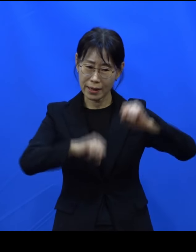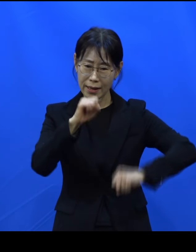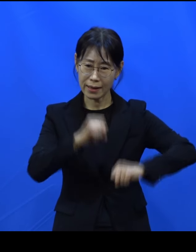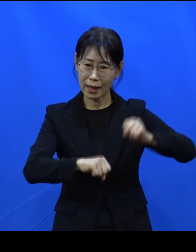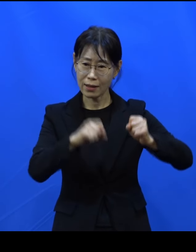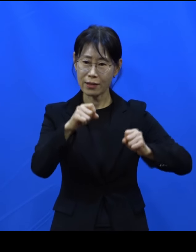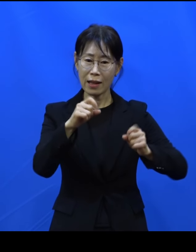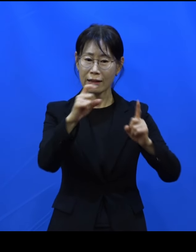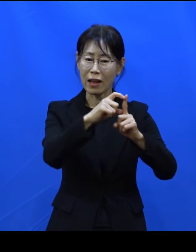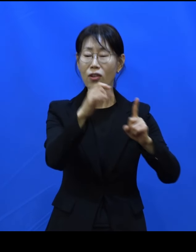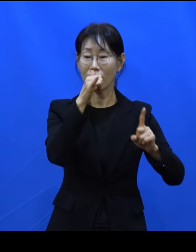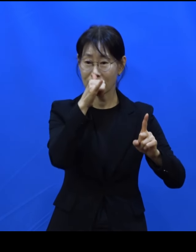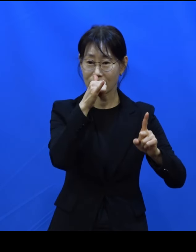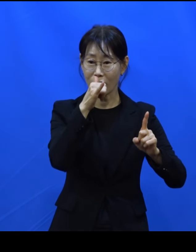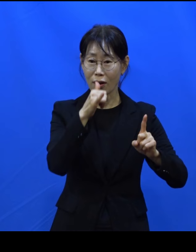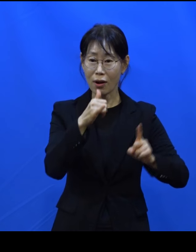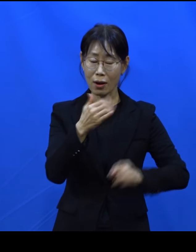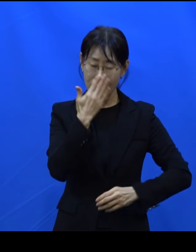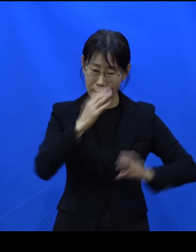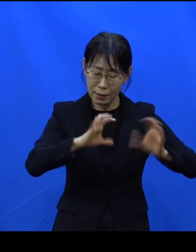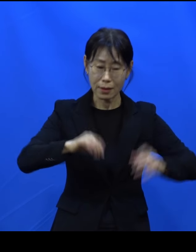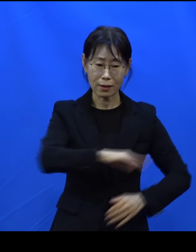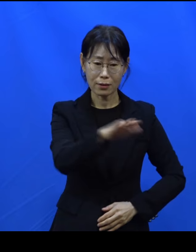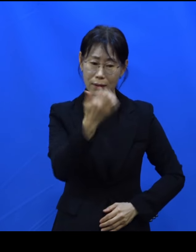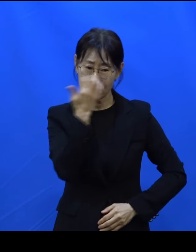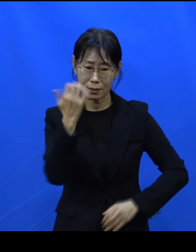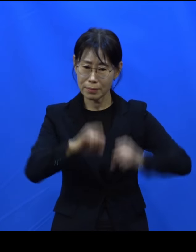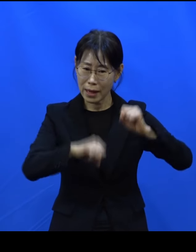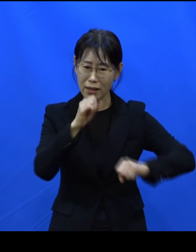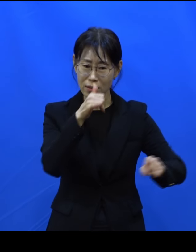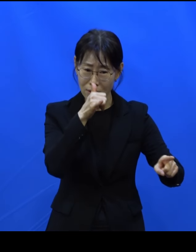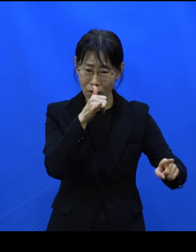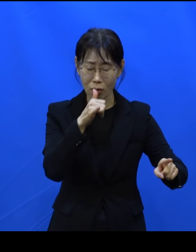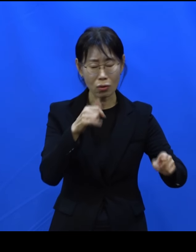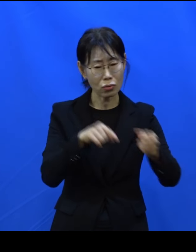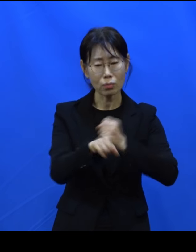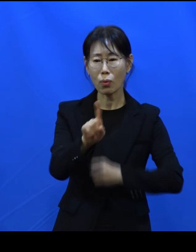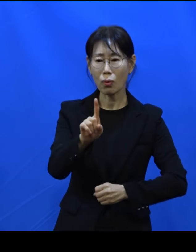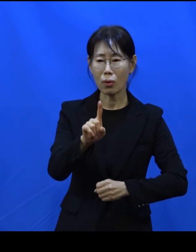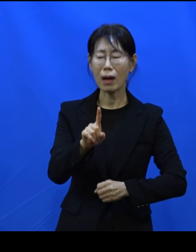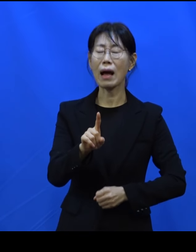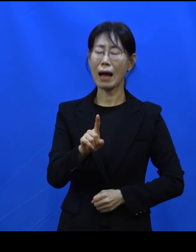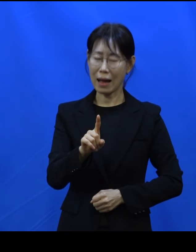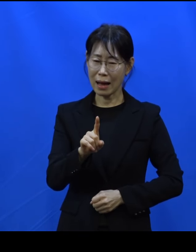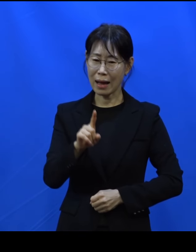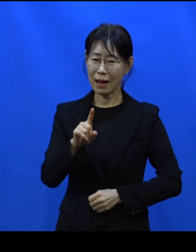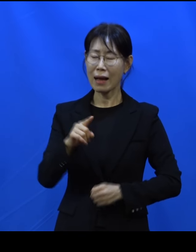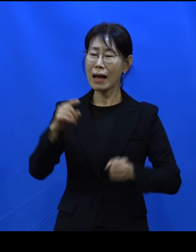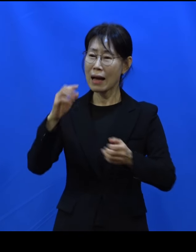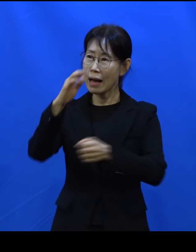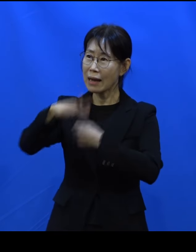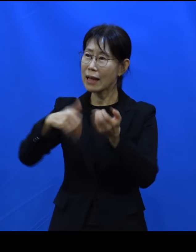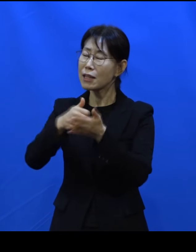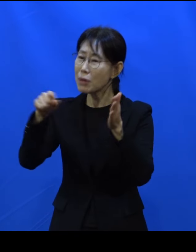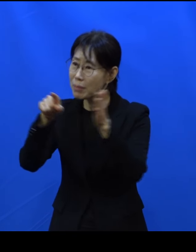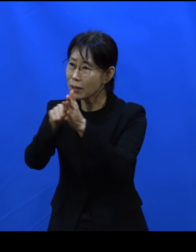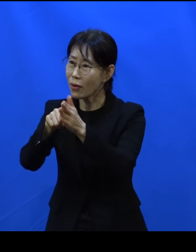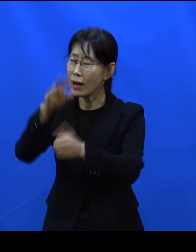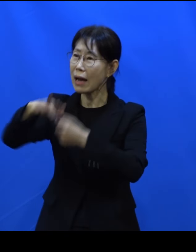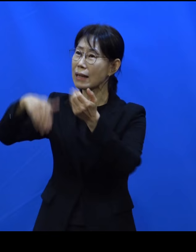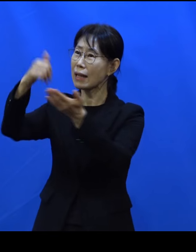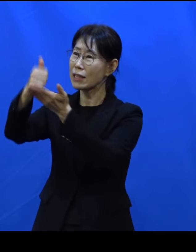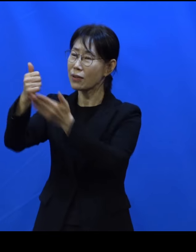했다는 거죠. 결혼의 관계로 보는데 이제 하나님이 아닌 것을